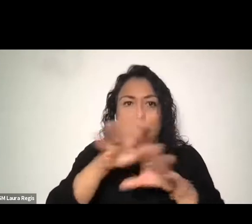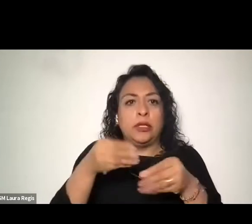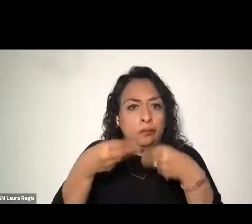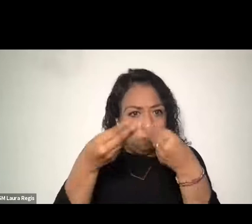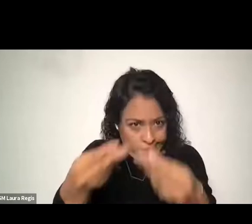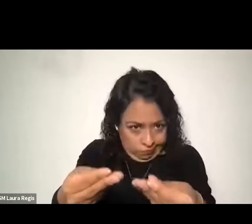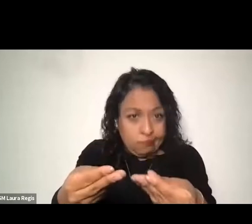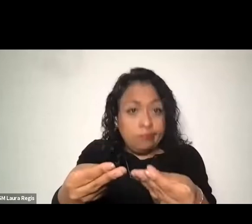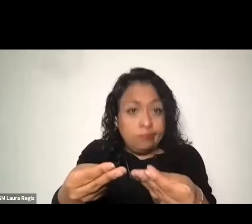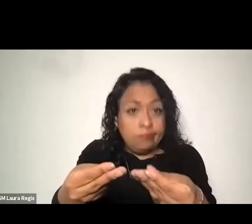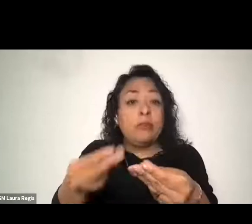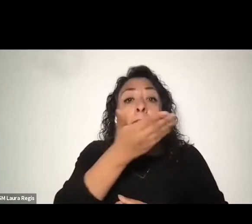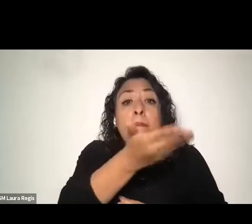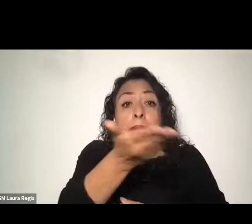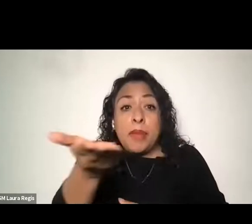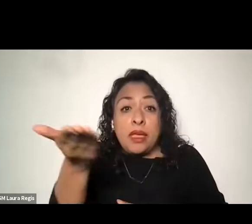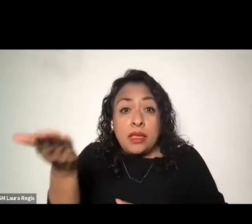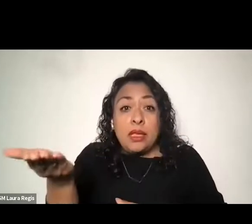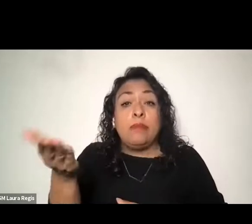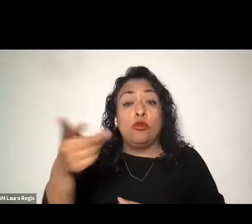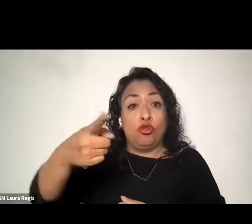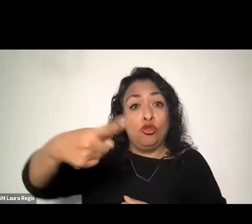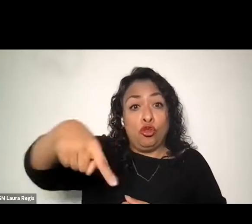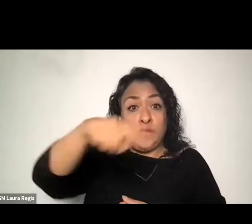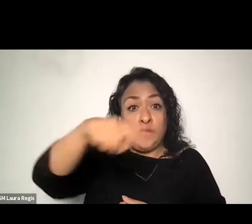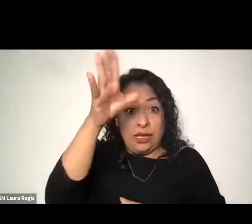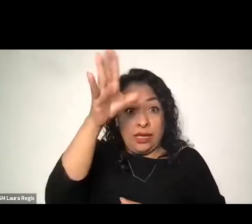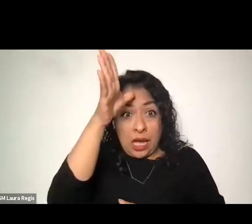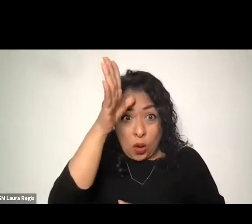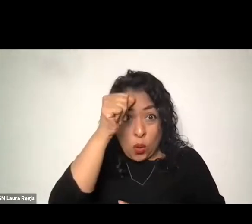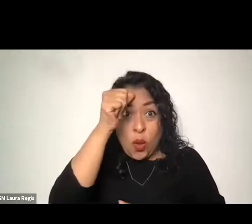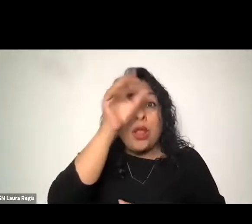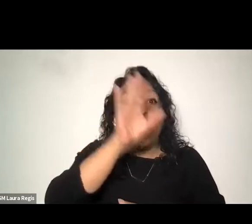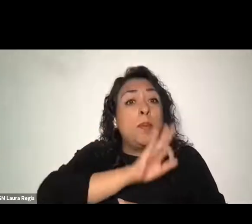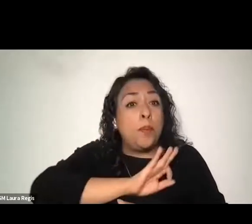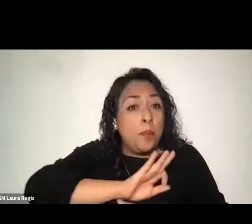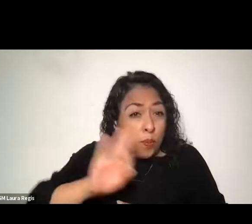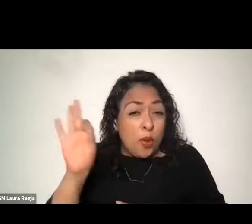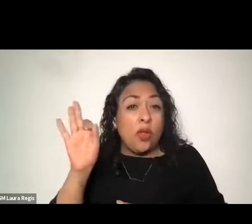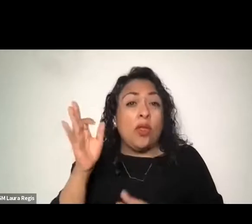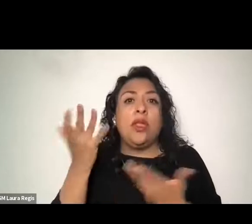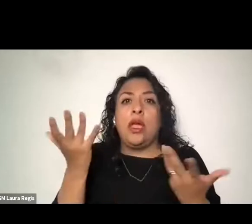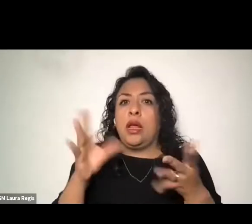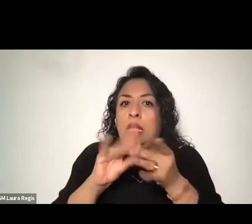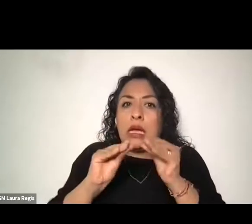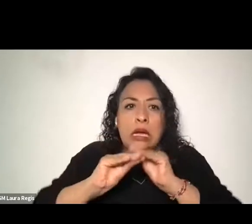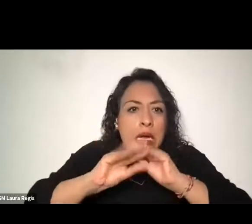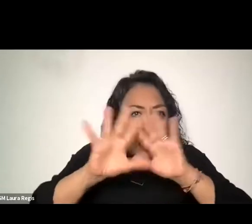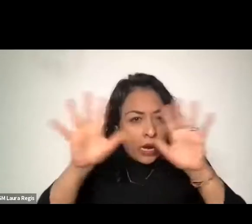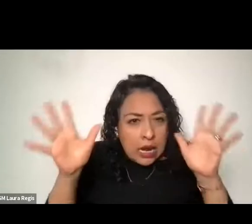les pediríamos que si están de acuerdo, podamos hacer esto explícito, podamos